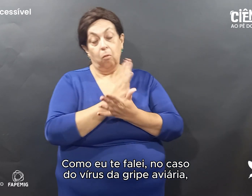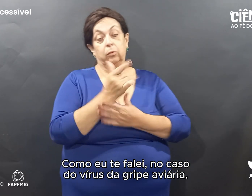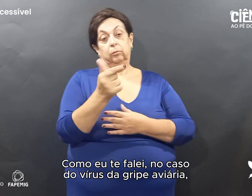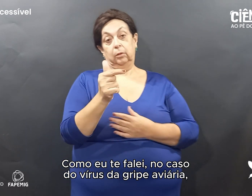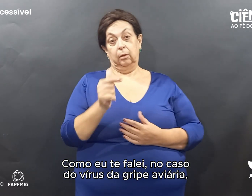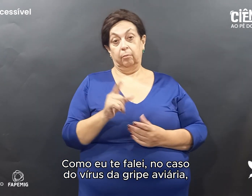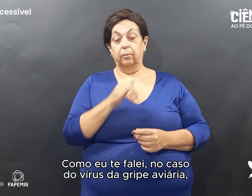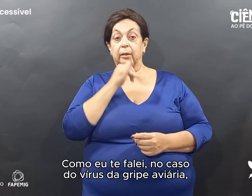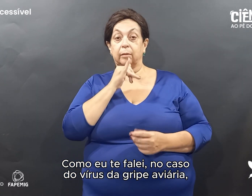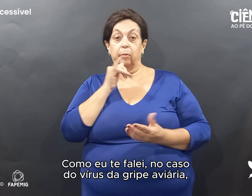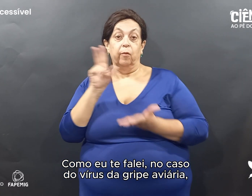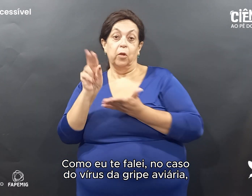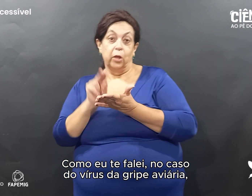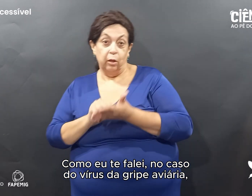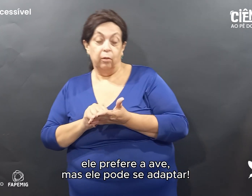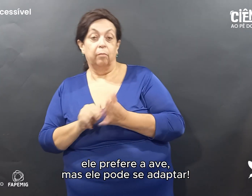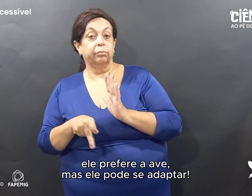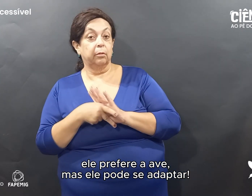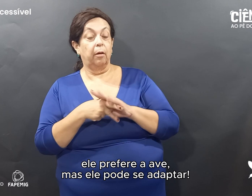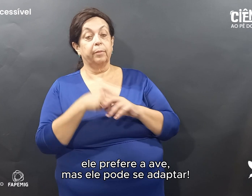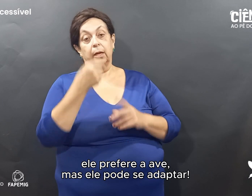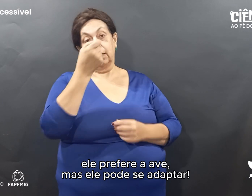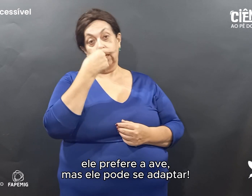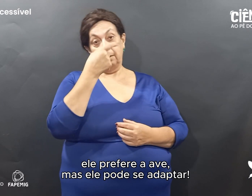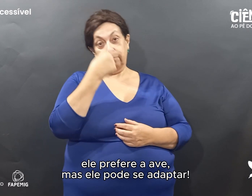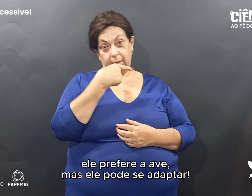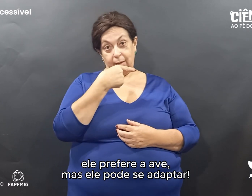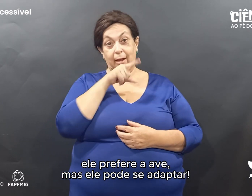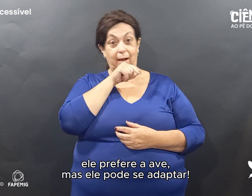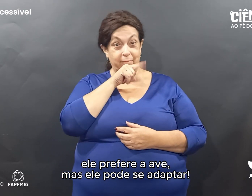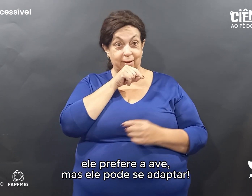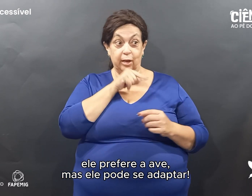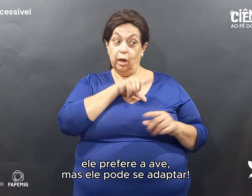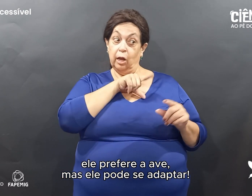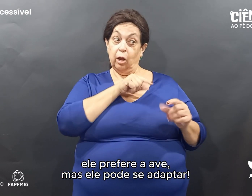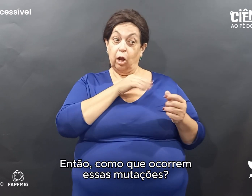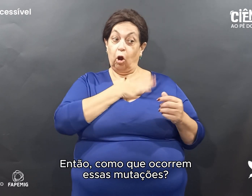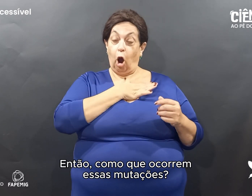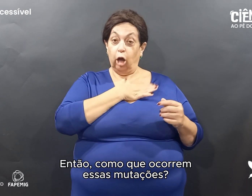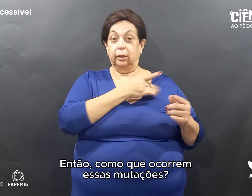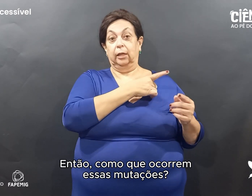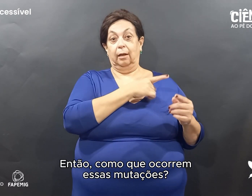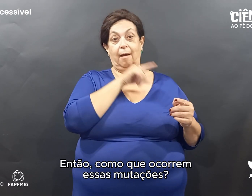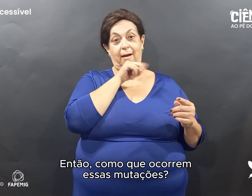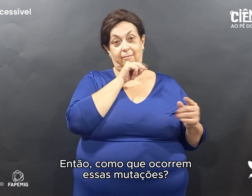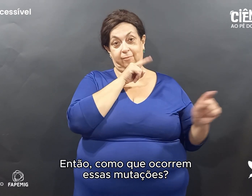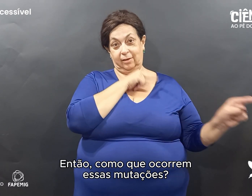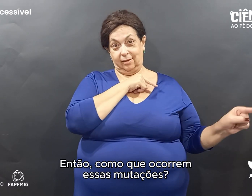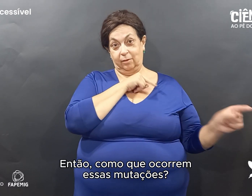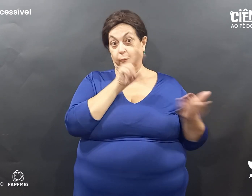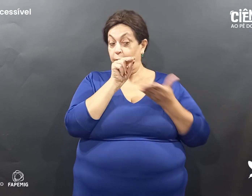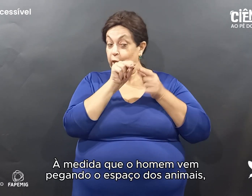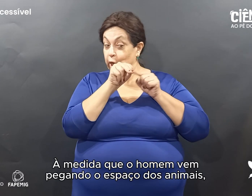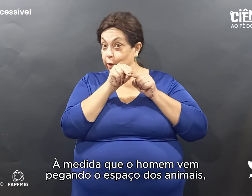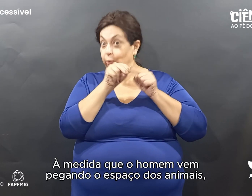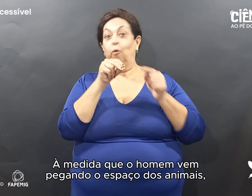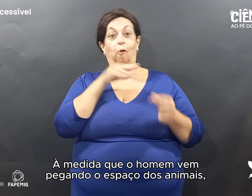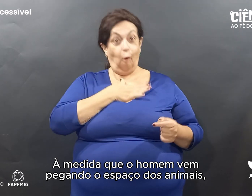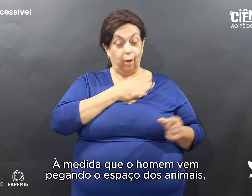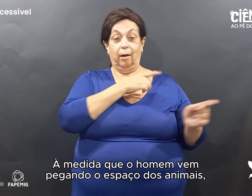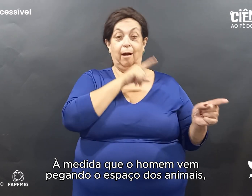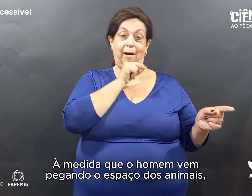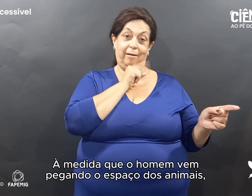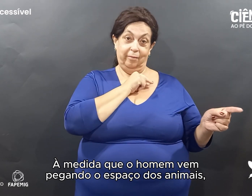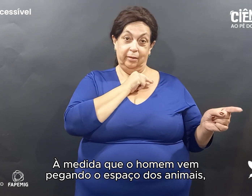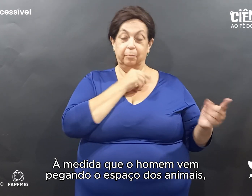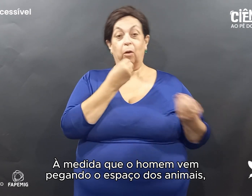no caso do vírus da gripe aviária, ele prefere a ave, mas ele pode se adaptar. Então, como que ocorrem essas mutações? À medida que o